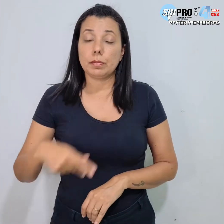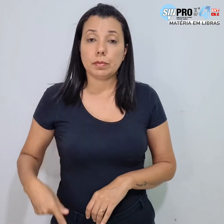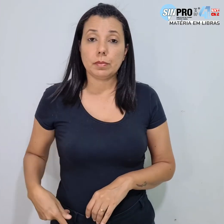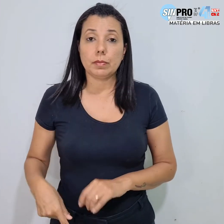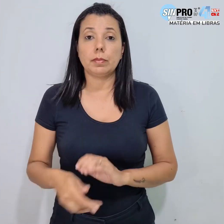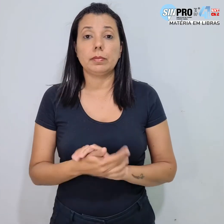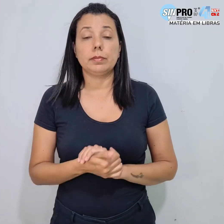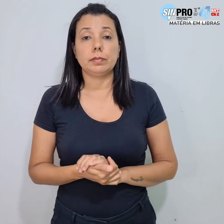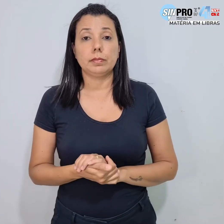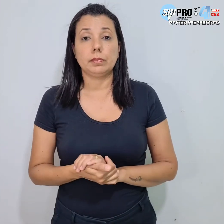pública.